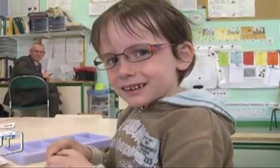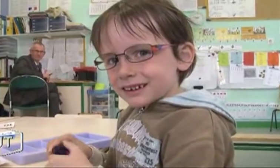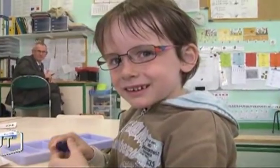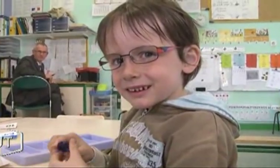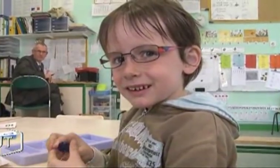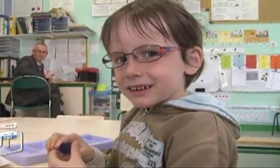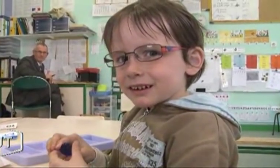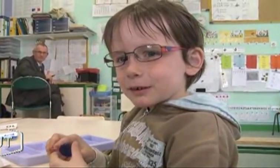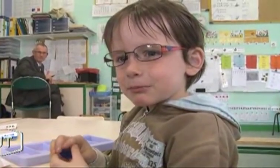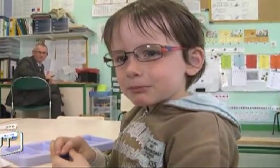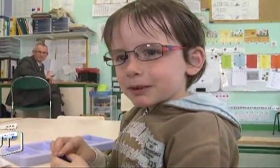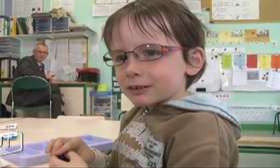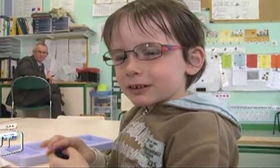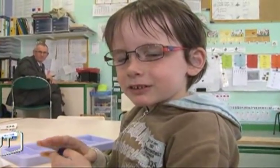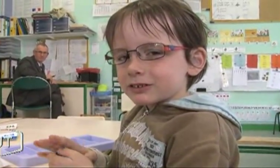avec Nabella ?